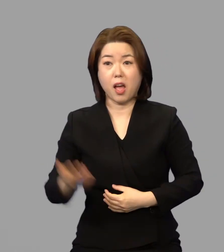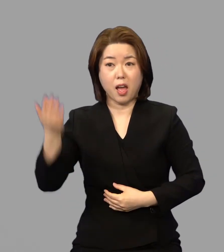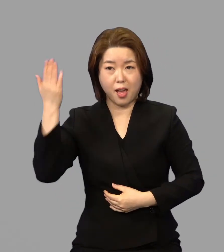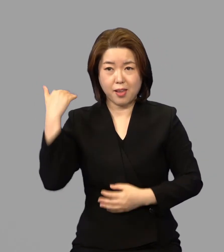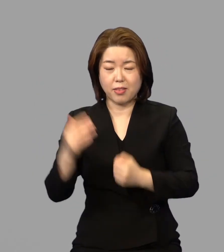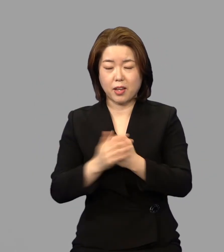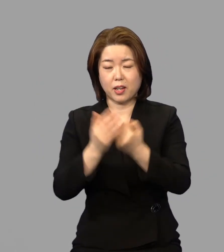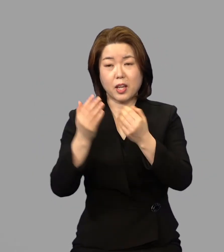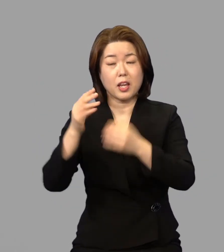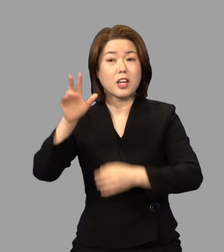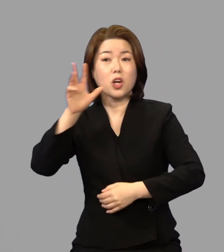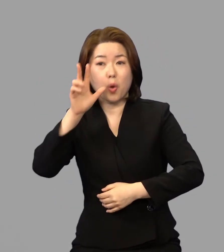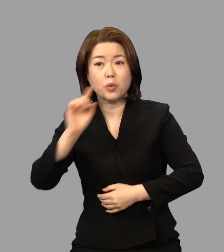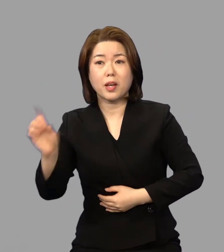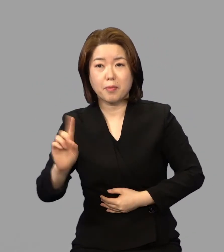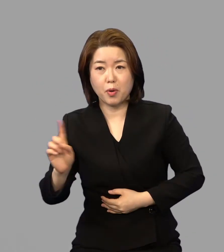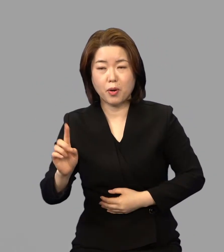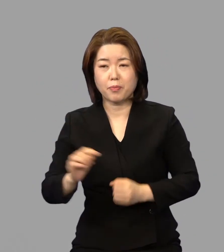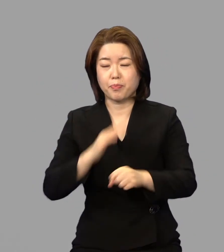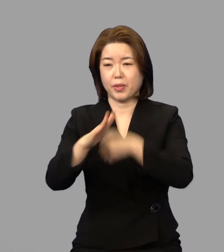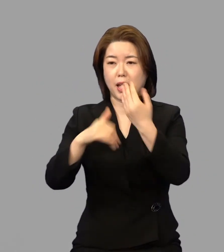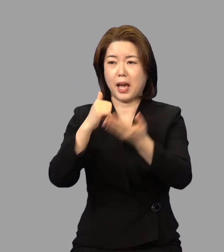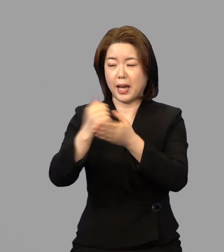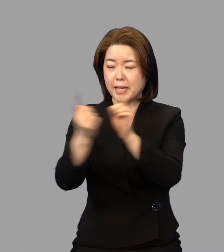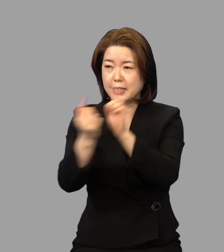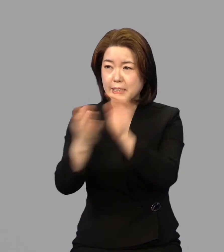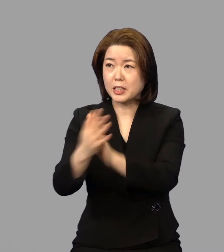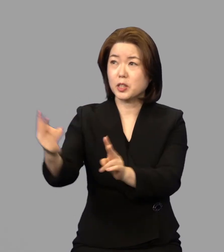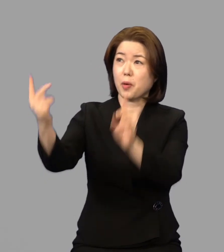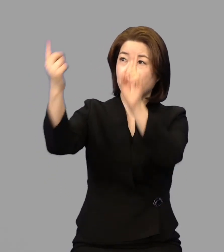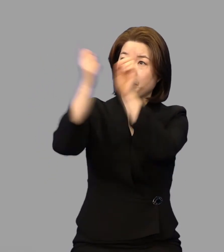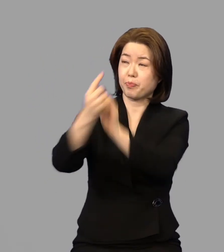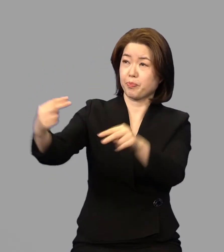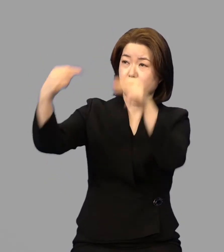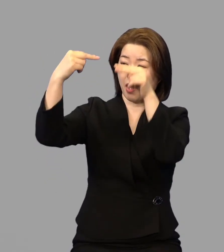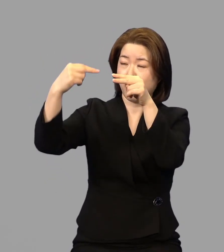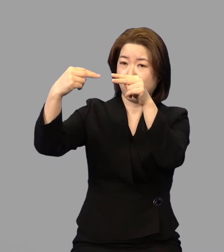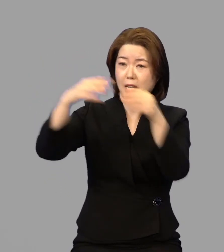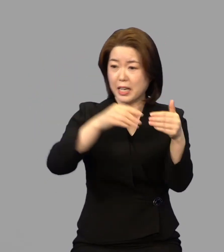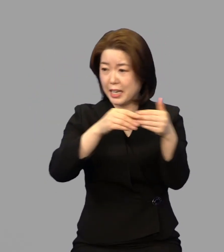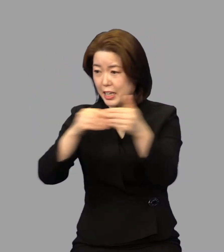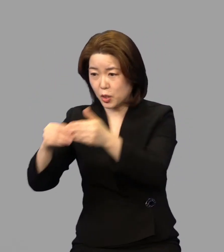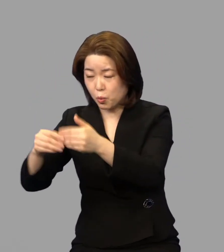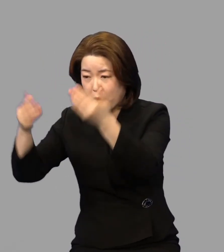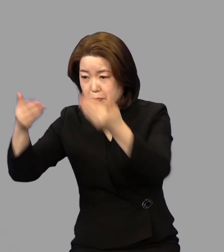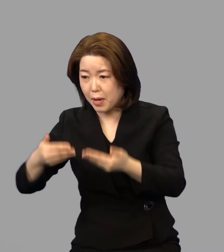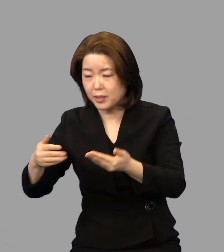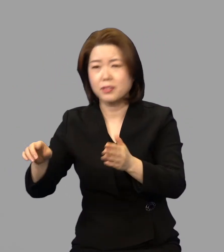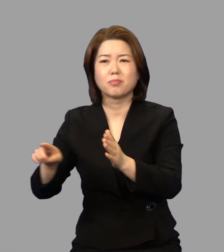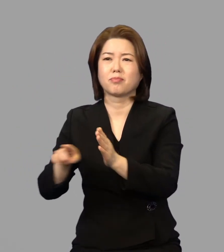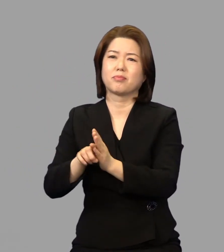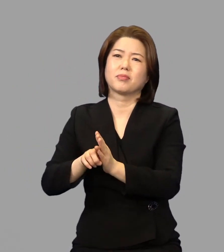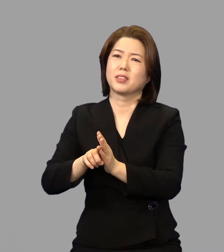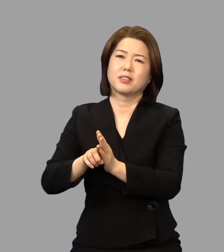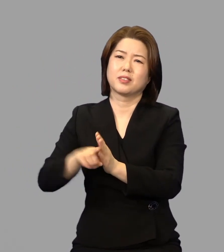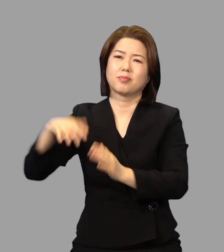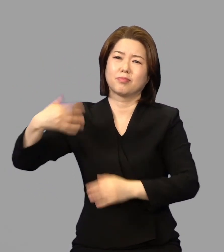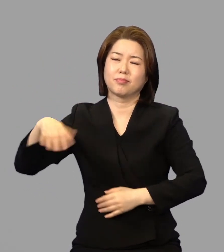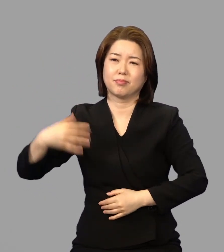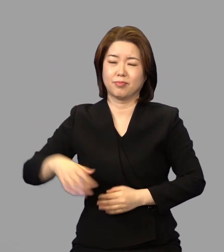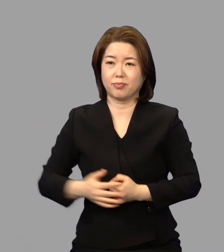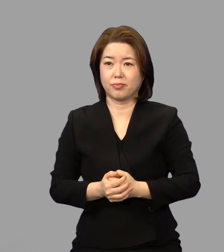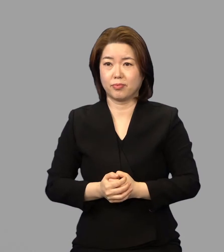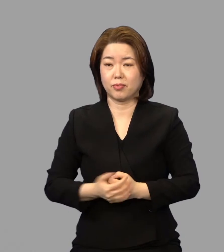그동안에 여호수아는 하나님을 대면하여 알고 하나님의 인도함을 받는 그런 믿음이 아니었어요.